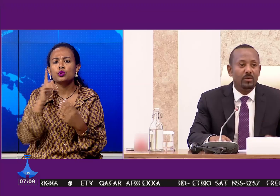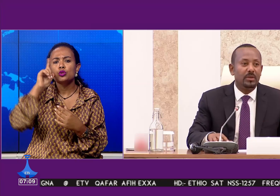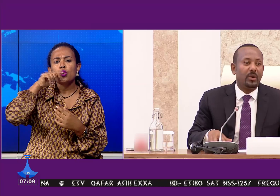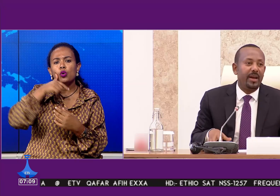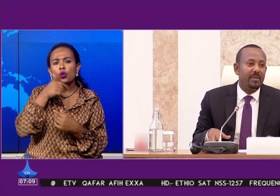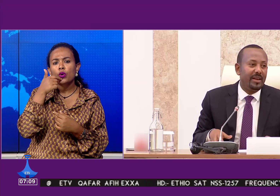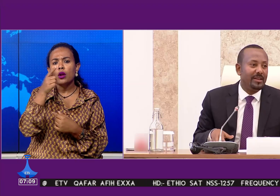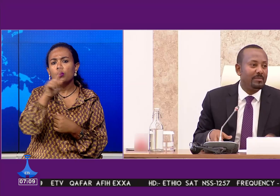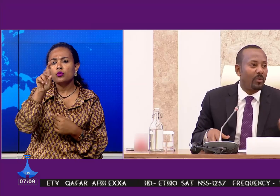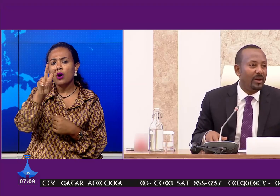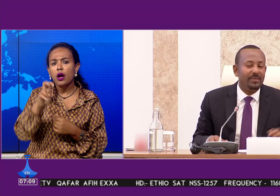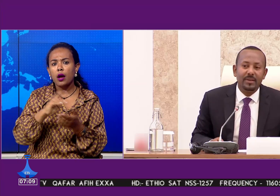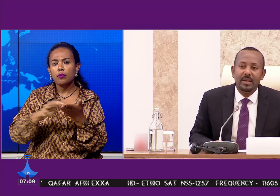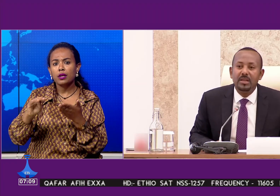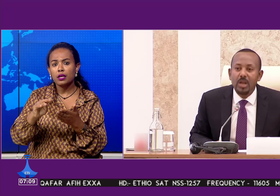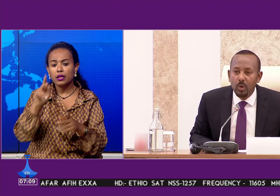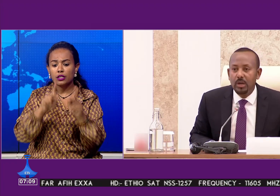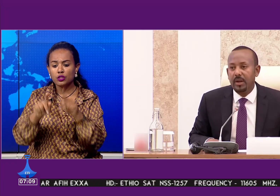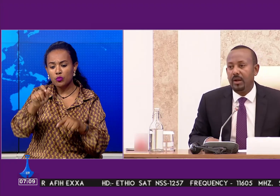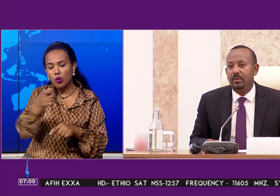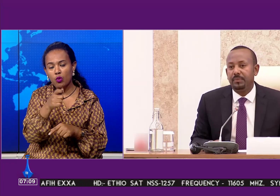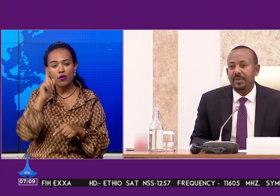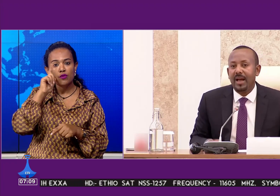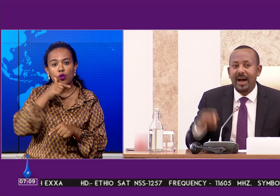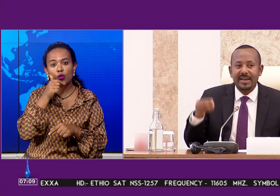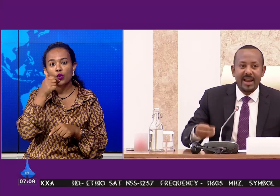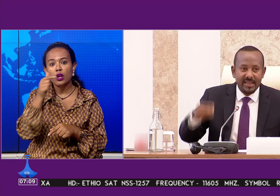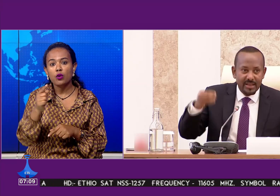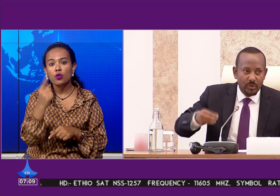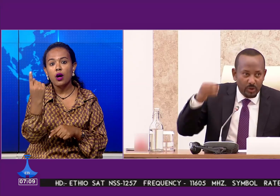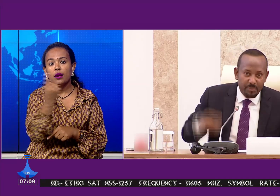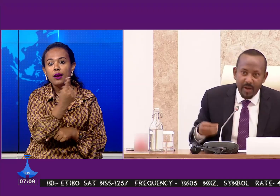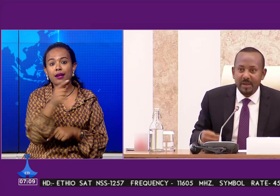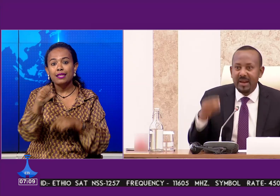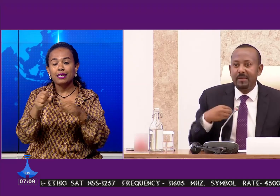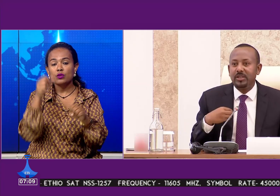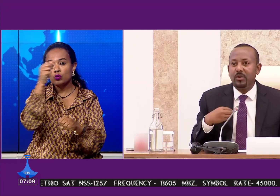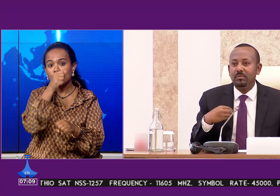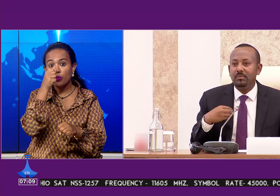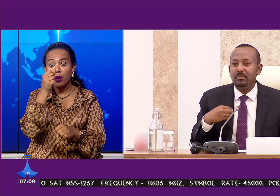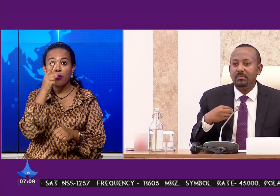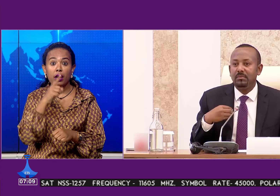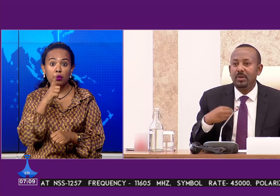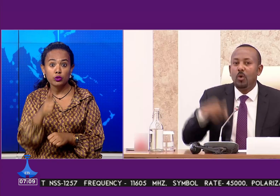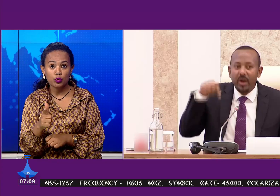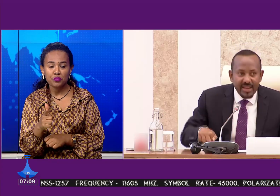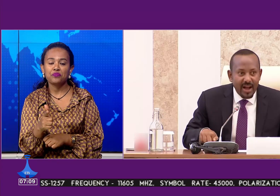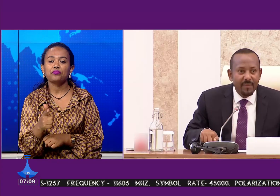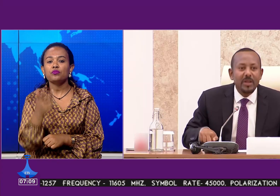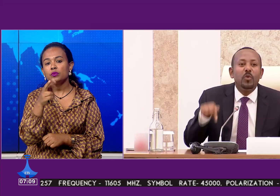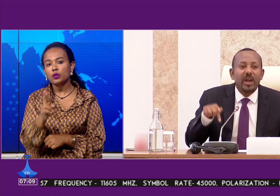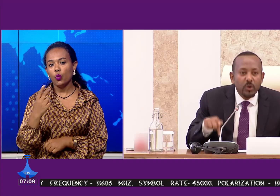ይላሉ። 120 ሚሊዮን ህዝብ መቆለፍ ነውር ነው ይላሉ። አንዳንድ የተገዙ ኢትዮጵያውያን ባይገባቸውም